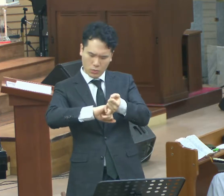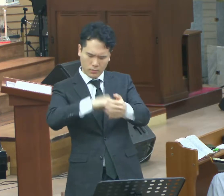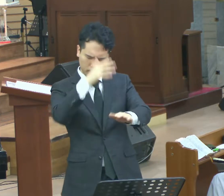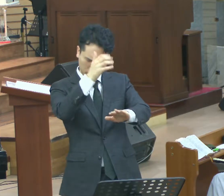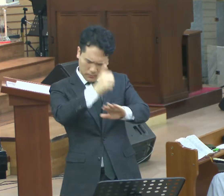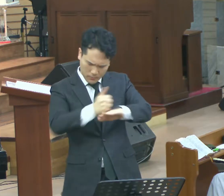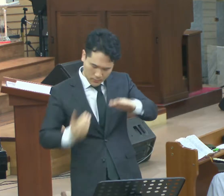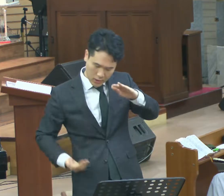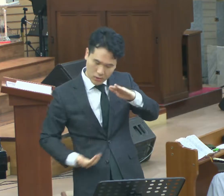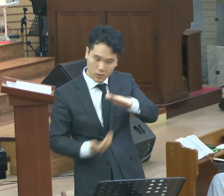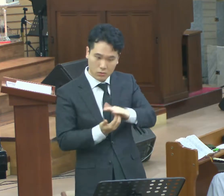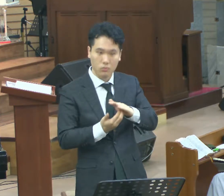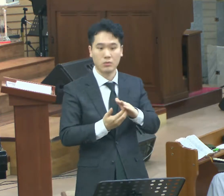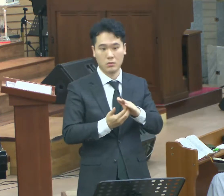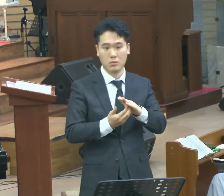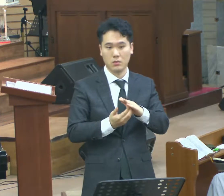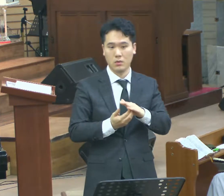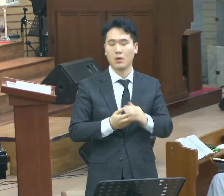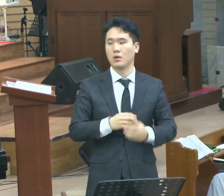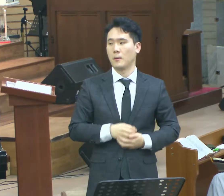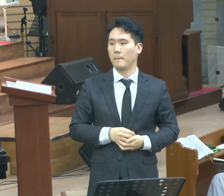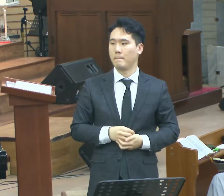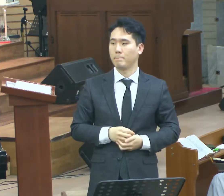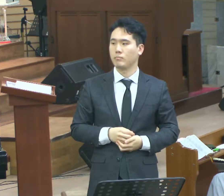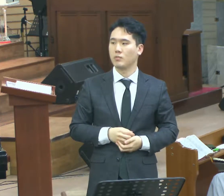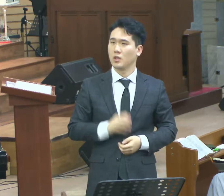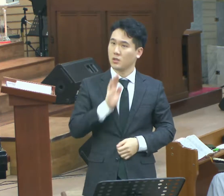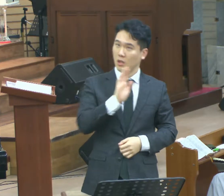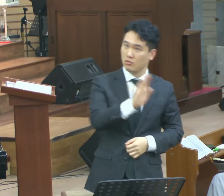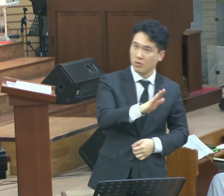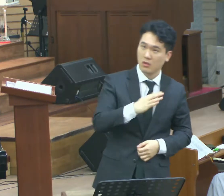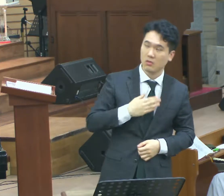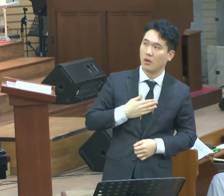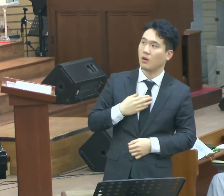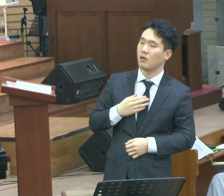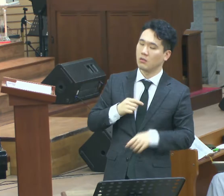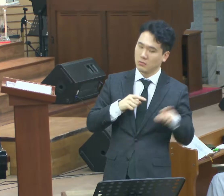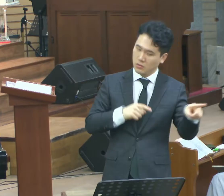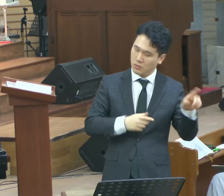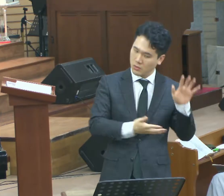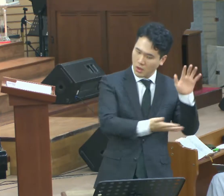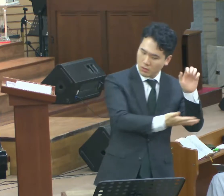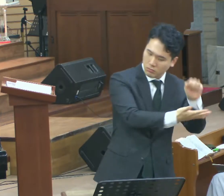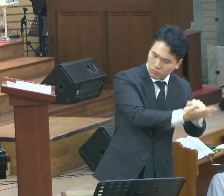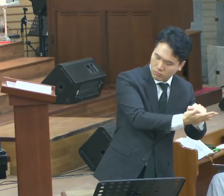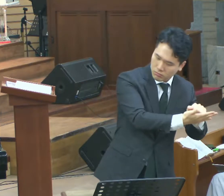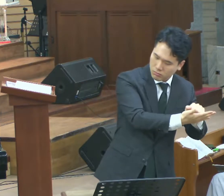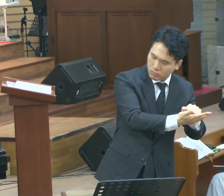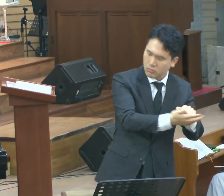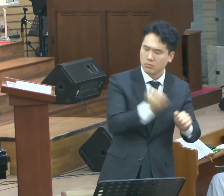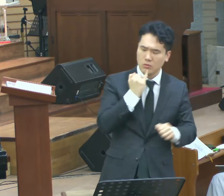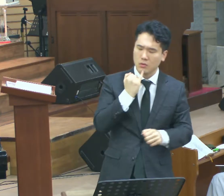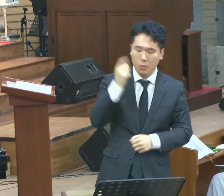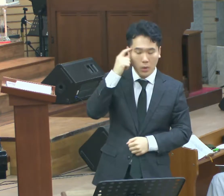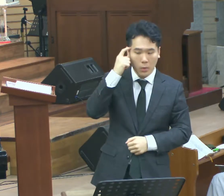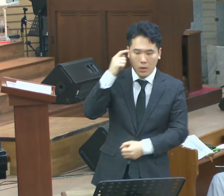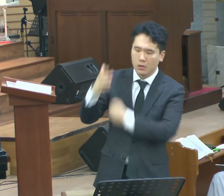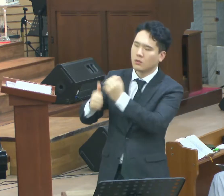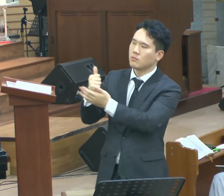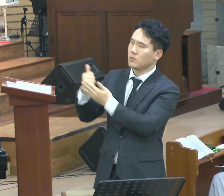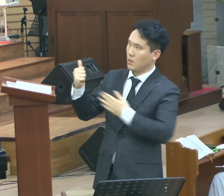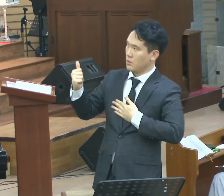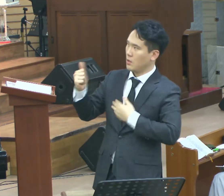땅을 차지한다 그래서 나중에 복잡한 문제가 생길 건 없다. 믿음으로 하면 된다. 이런 믿음을